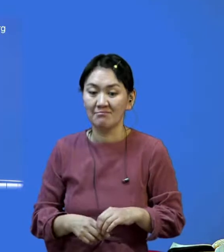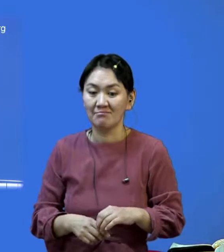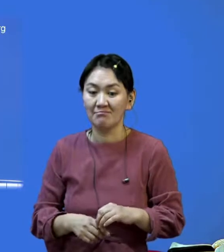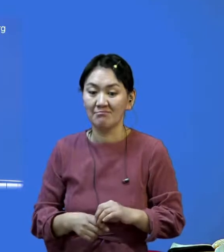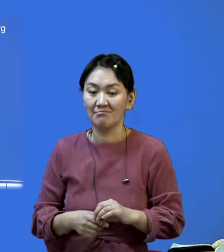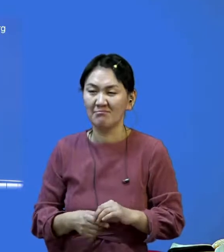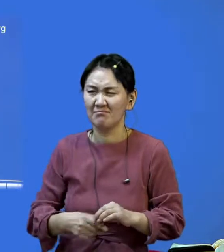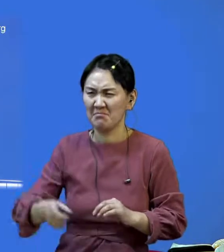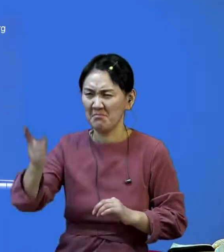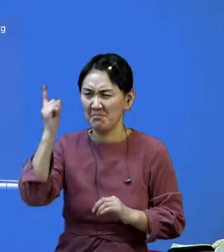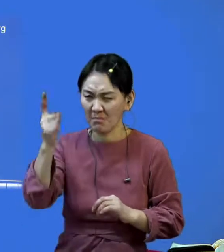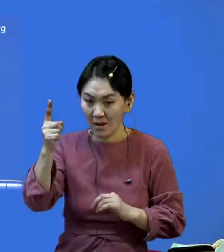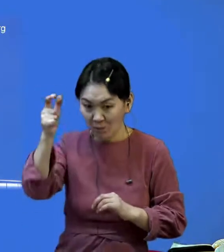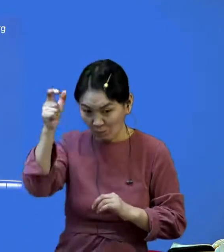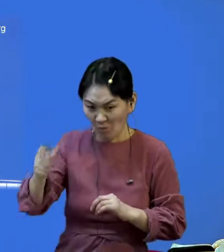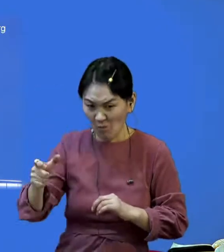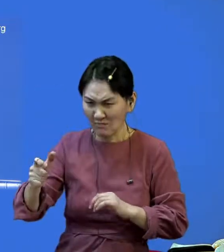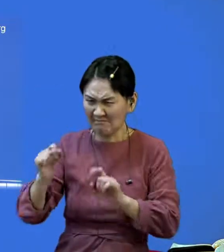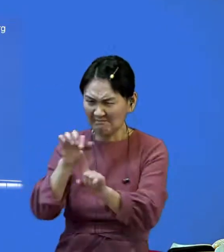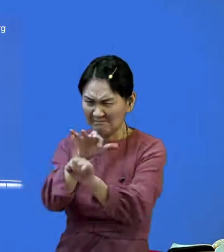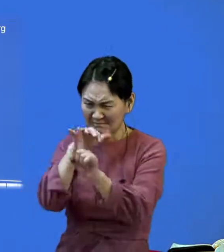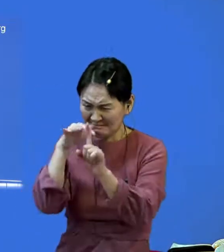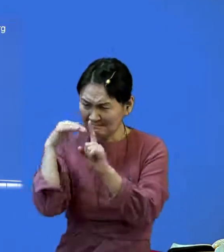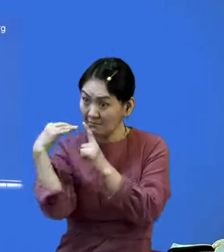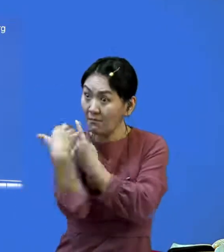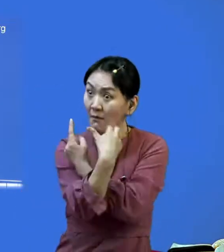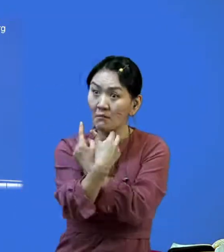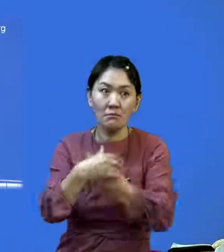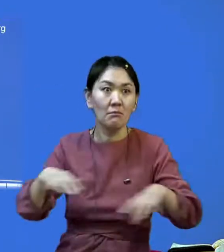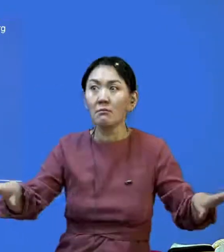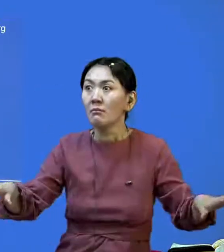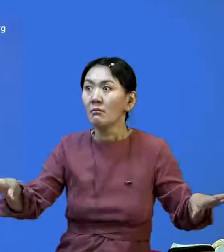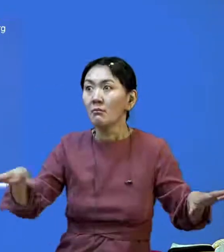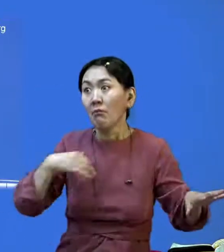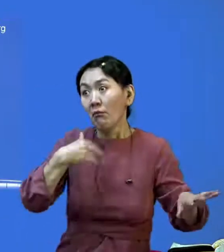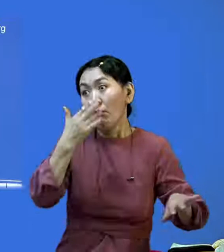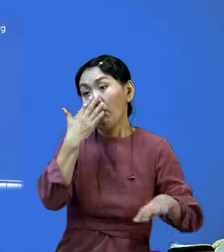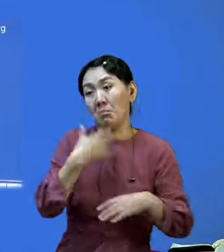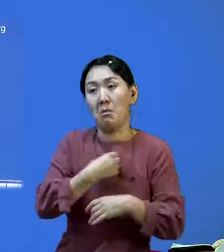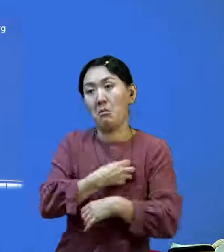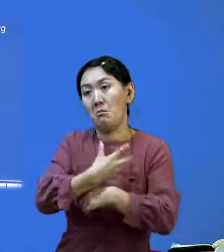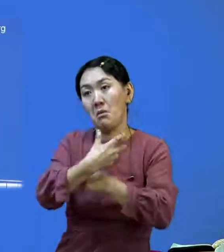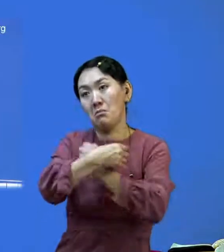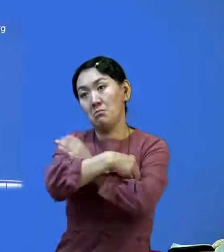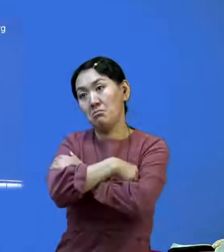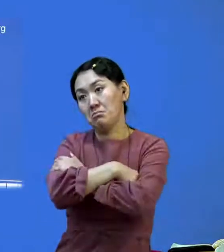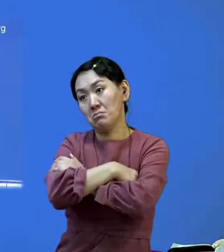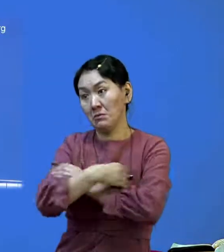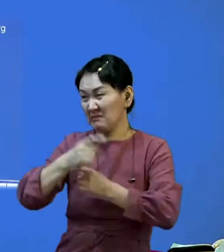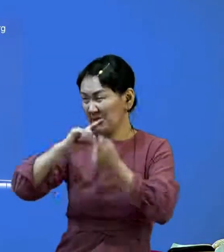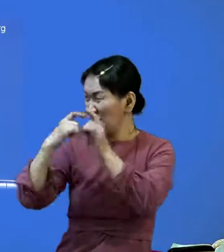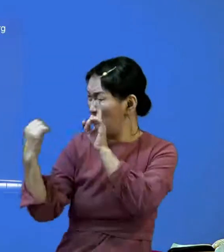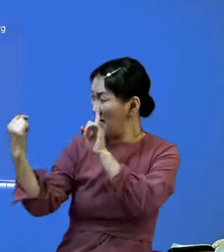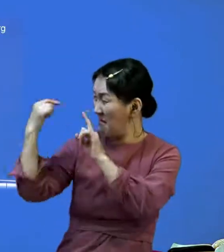Тийм ээ, 1000 хүн намайг тойрч бүслээд ирсэн төмөн хүнээс ч би айхгүй, дайн гарсан ч би зөвхөн эзэнд л найдана